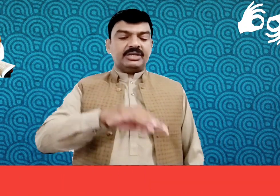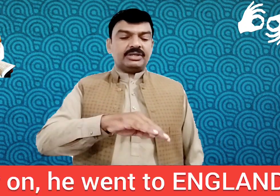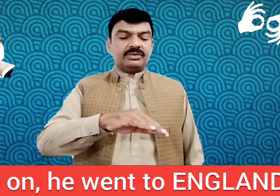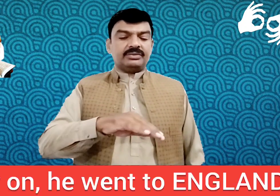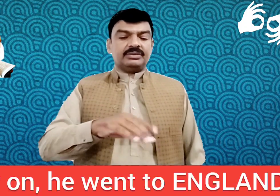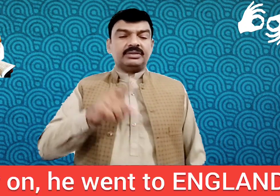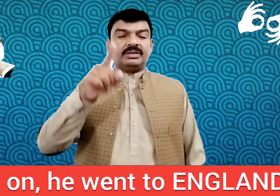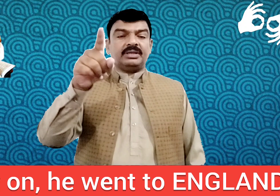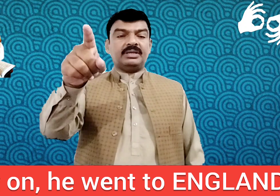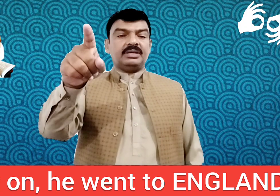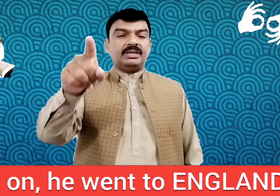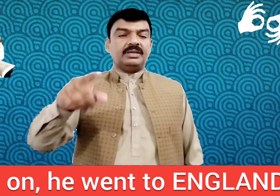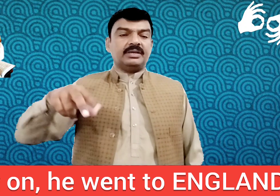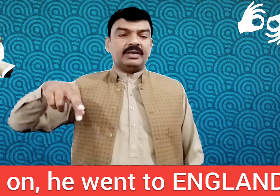Later on, he